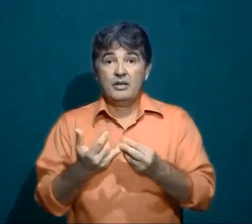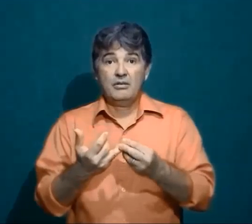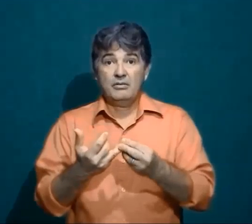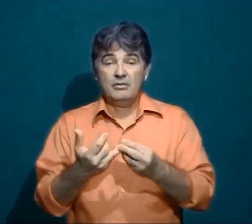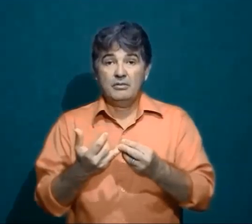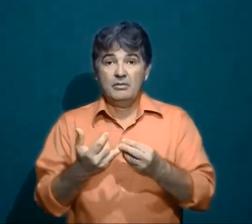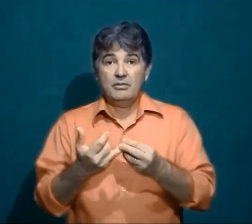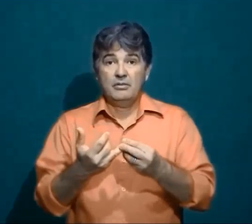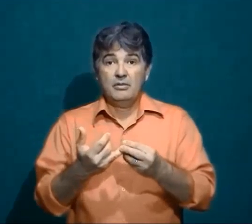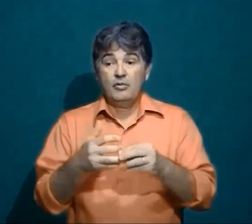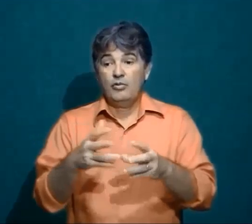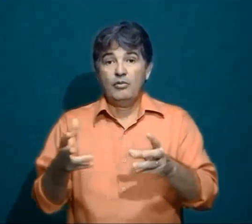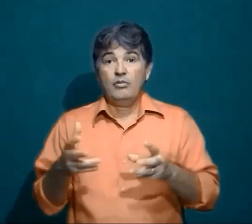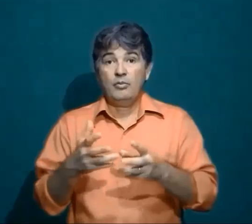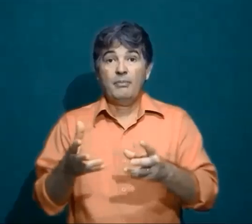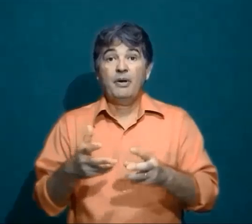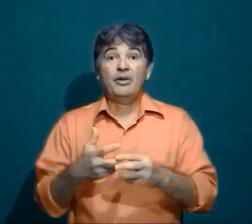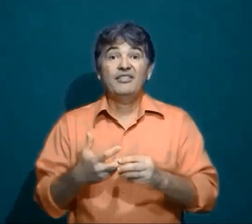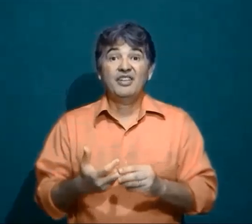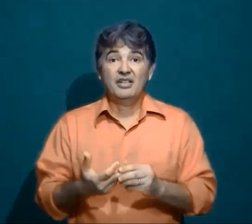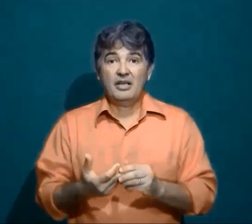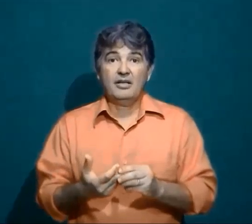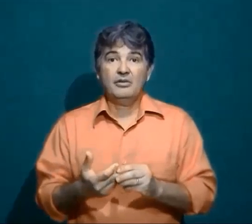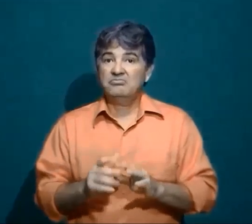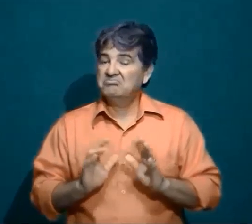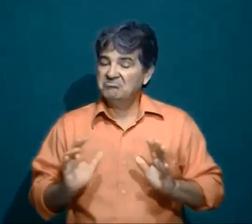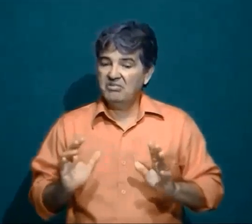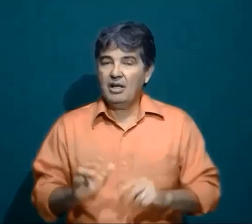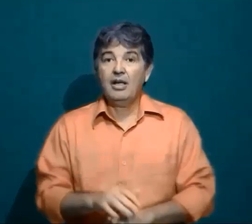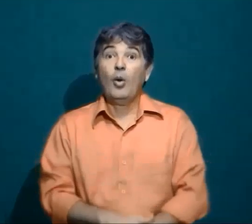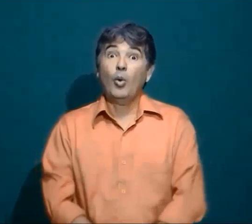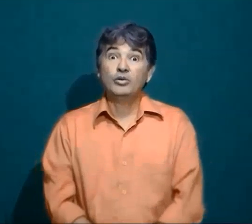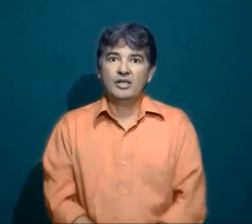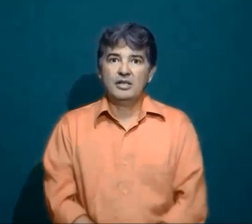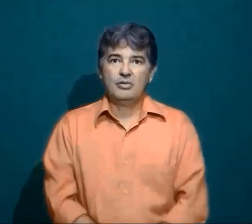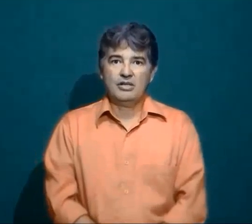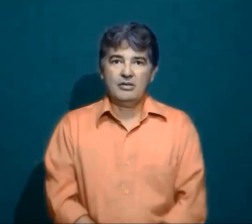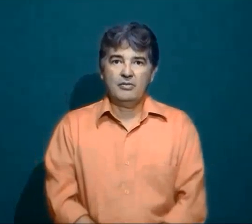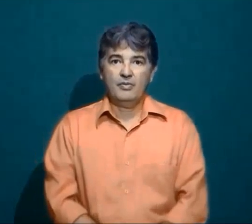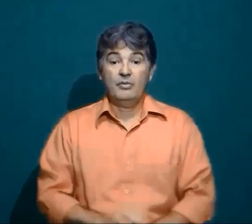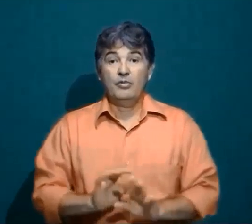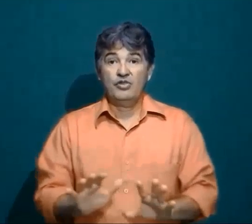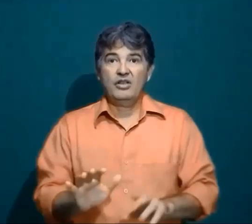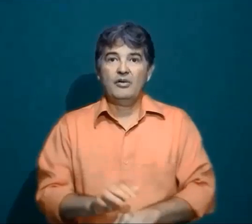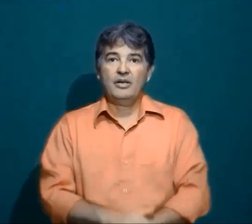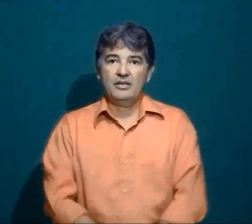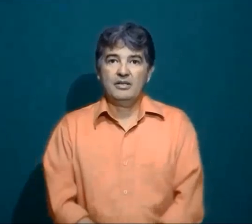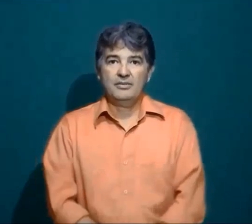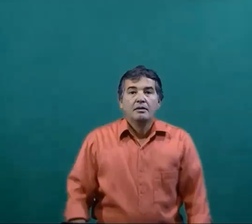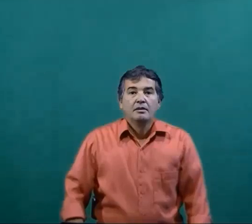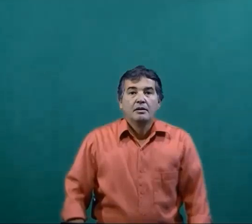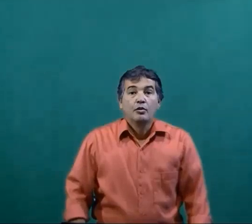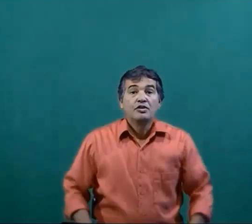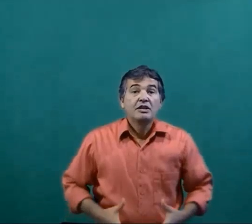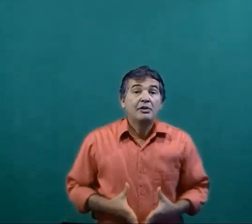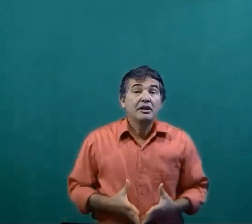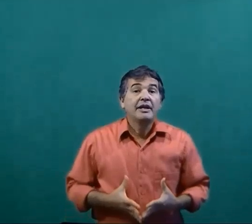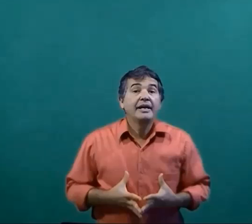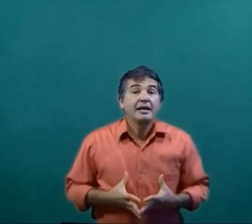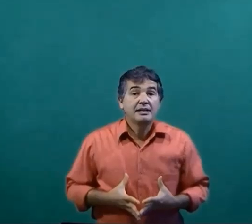composição, papel na vida de cada um. Aí é outra situação. O sinal é este. O sinal de